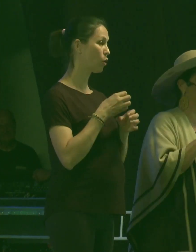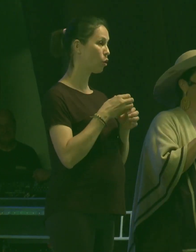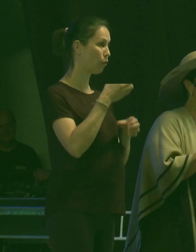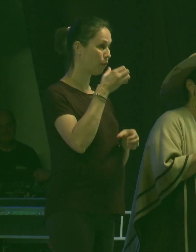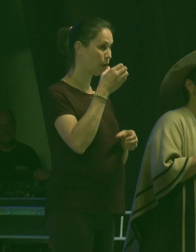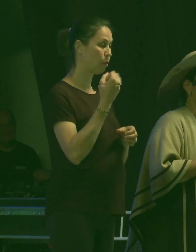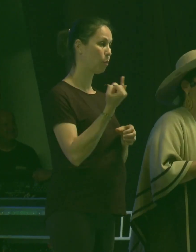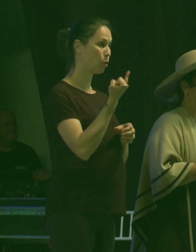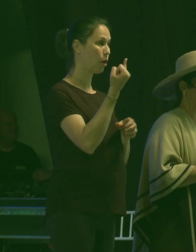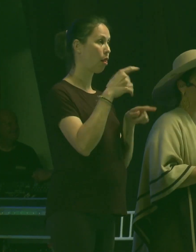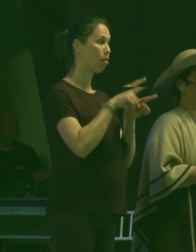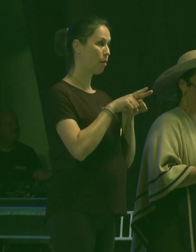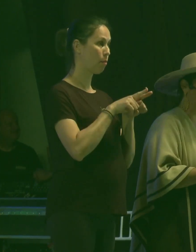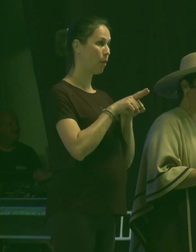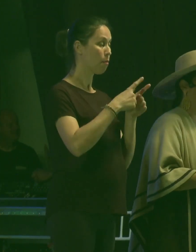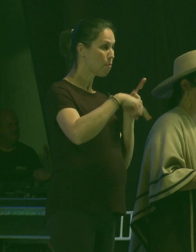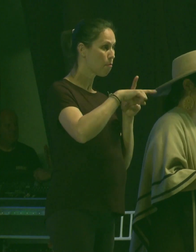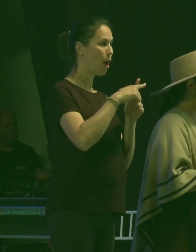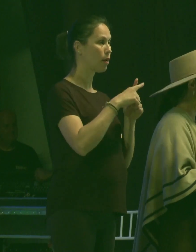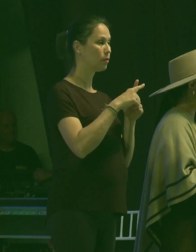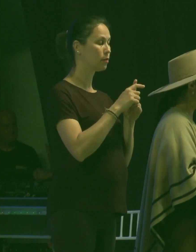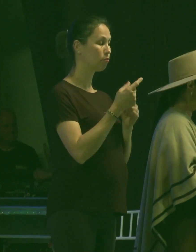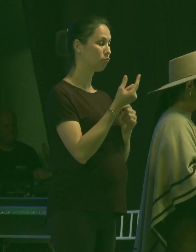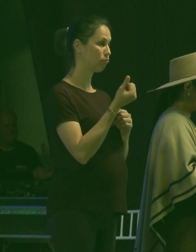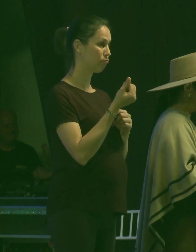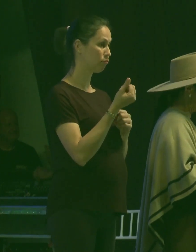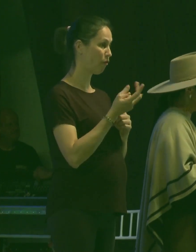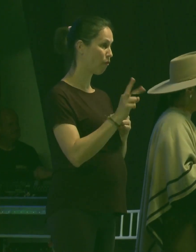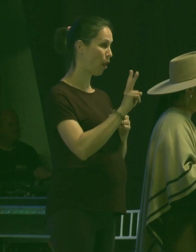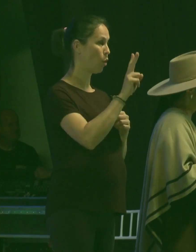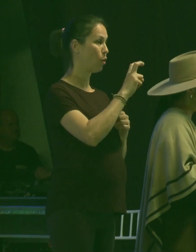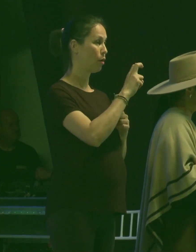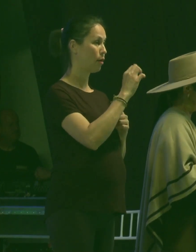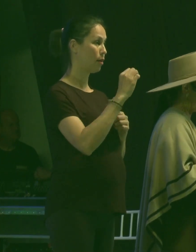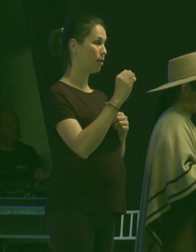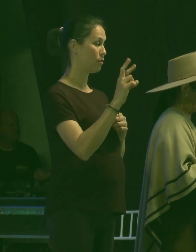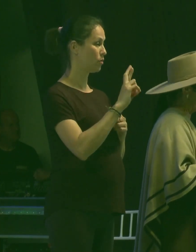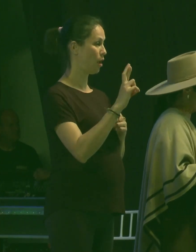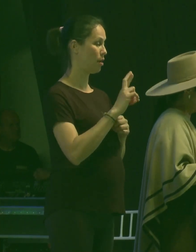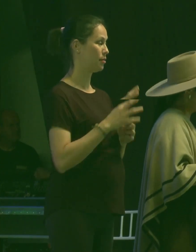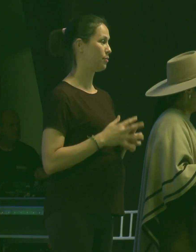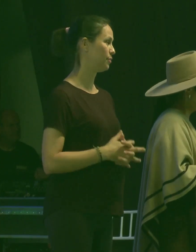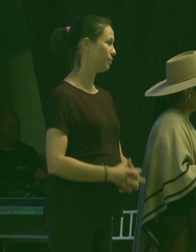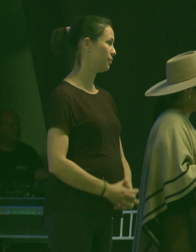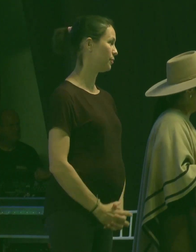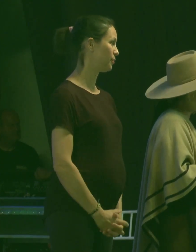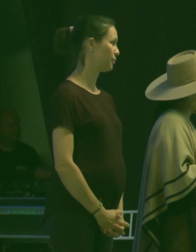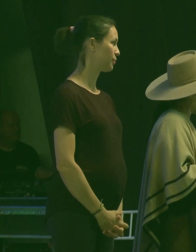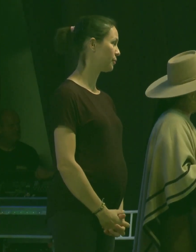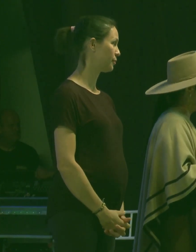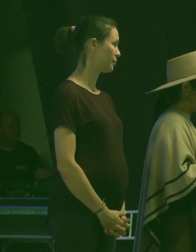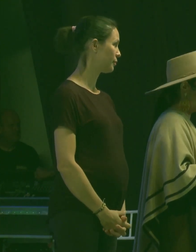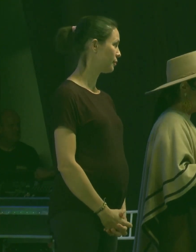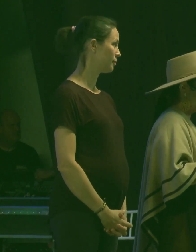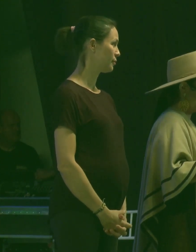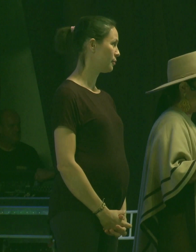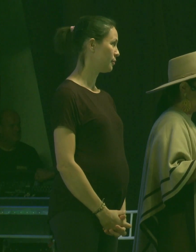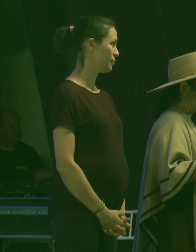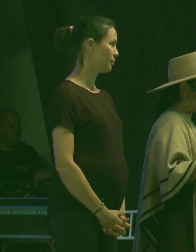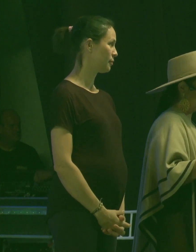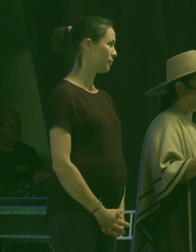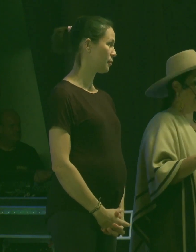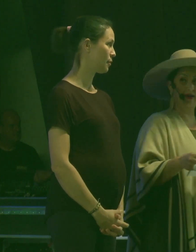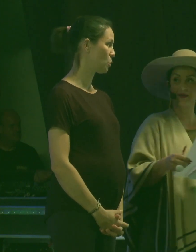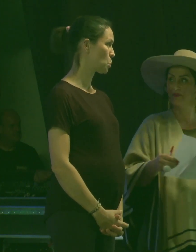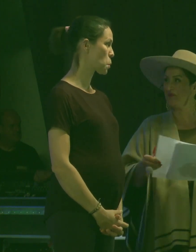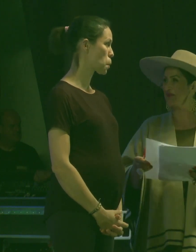de R$500 na premiação. Só um pouquinho aqui. Deixa eu ver aqui, o Rico está me passando uma informação.